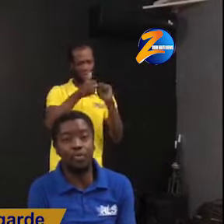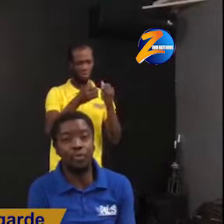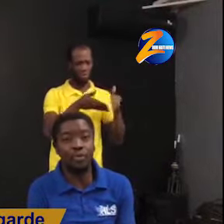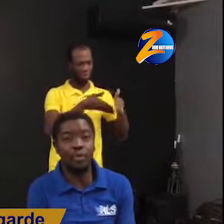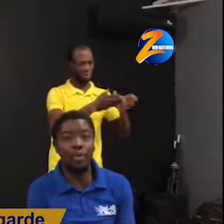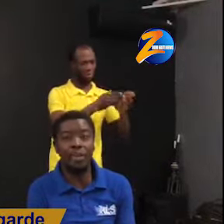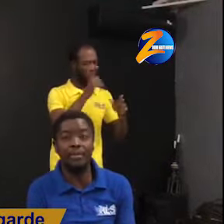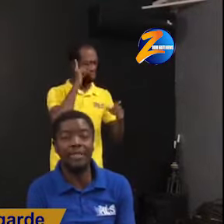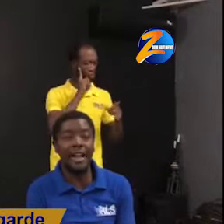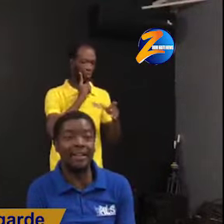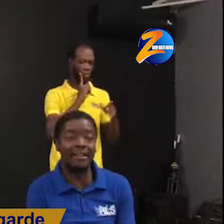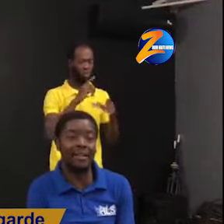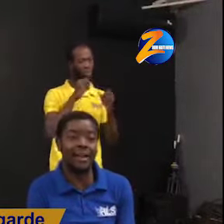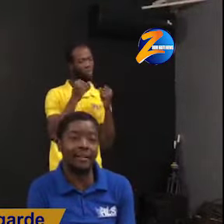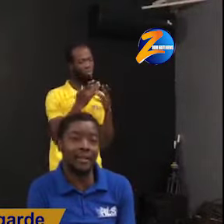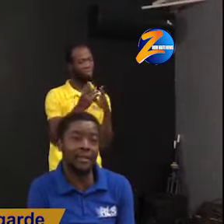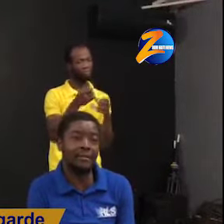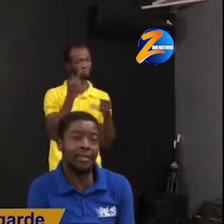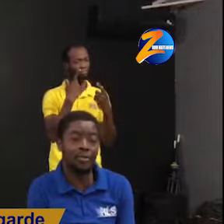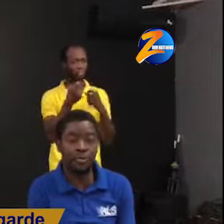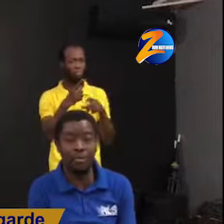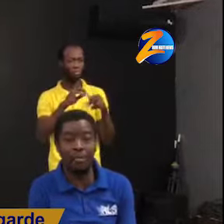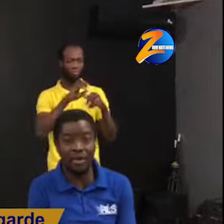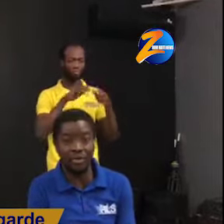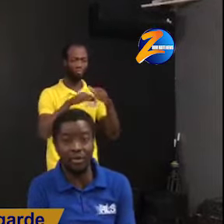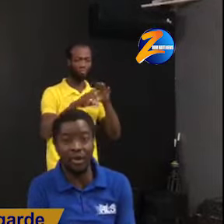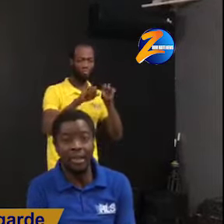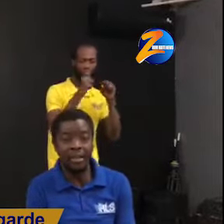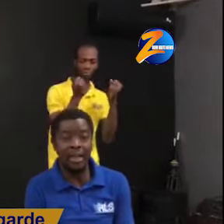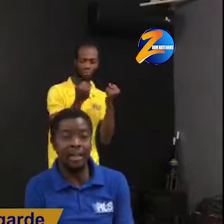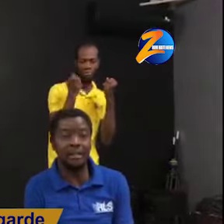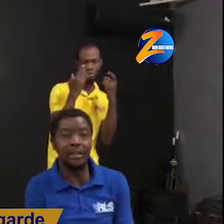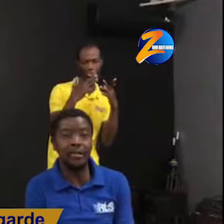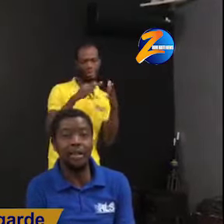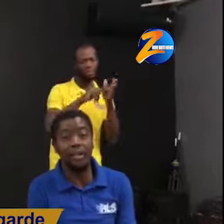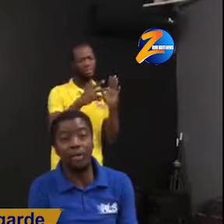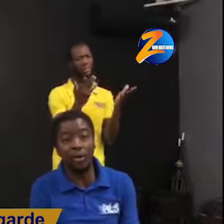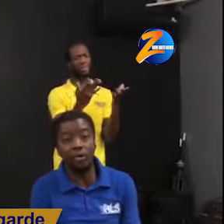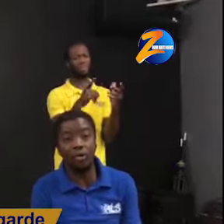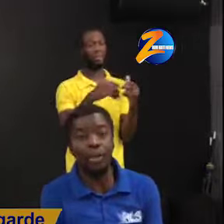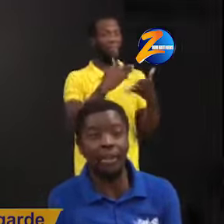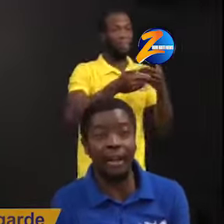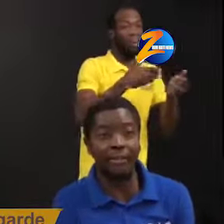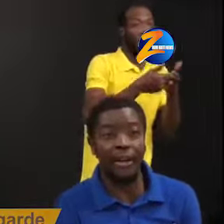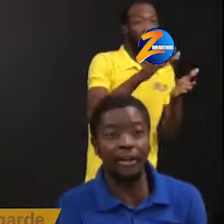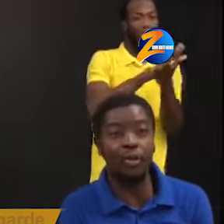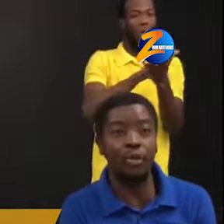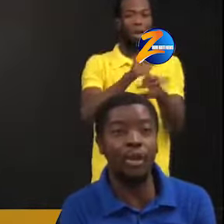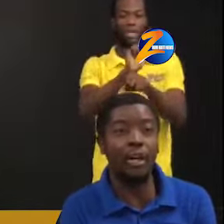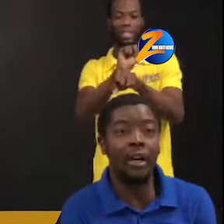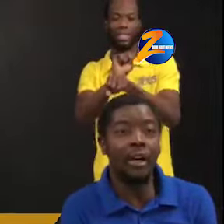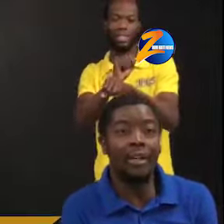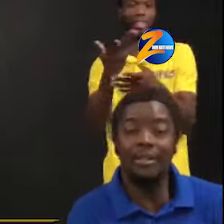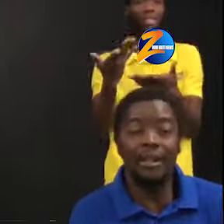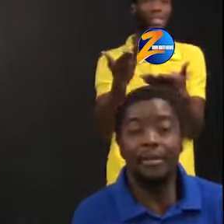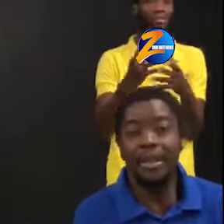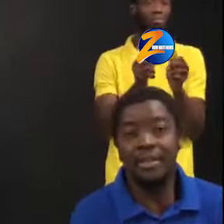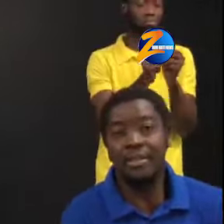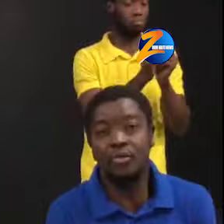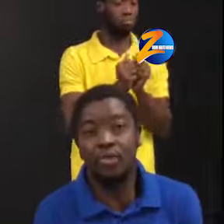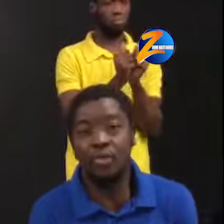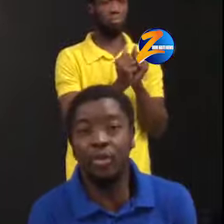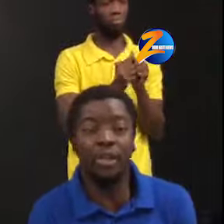mon studio ait plus accès avec les services sociaux de base. C'est-à-dire que dans l'école, dans le travail, dans